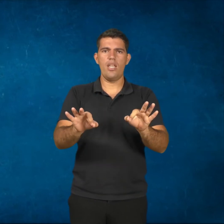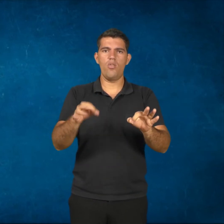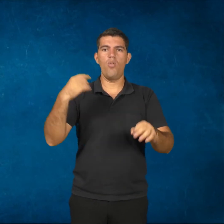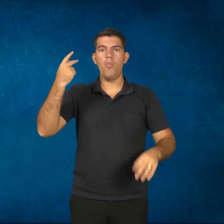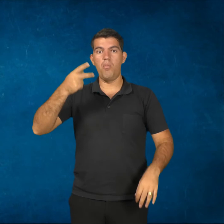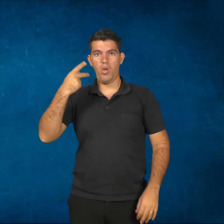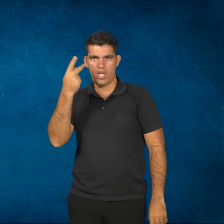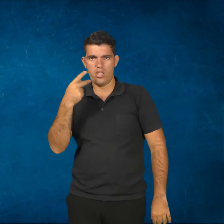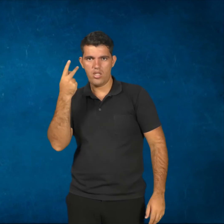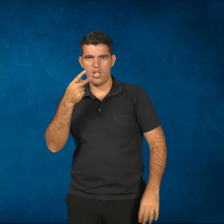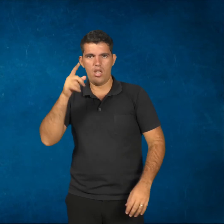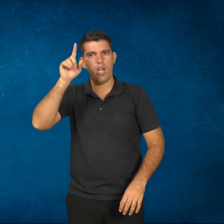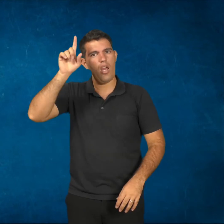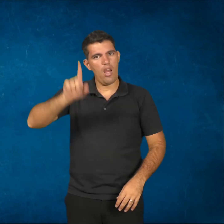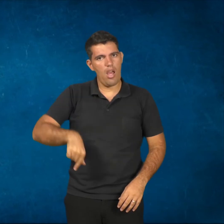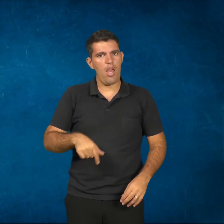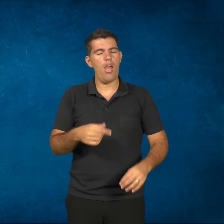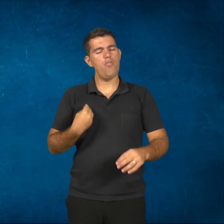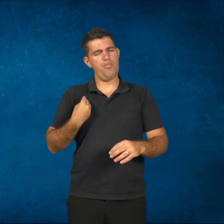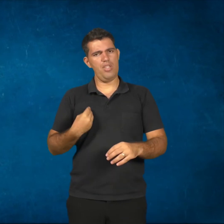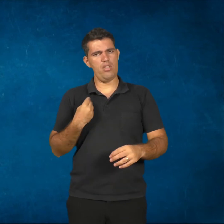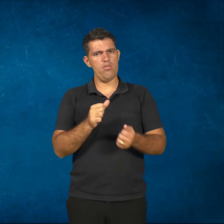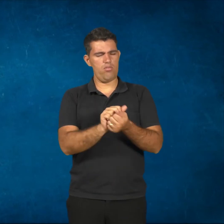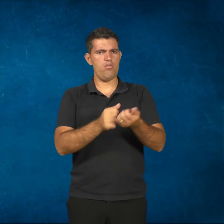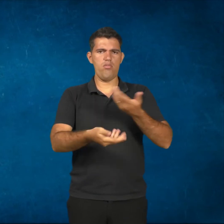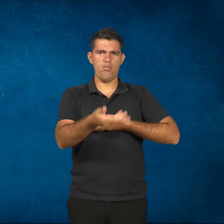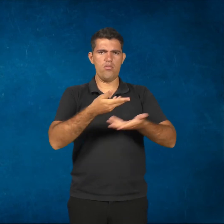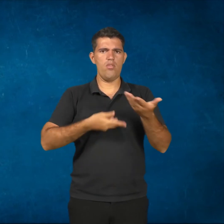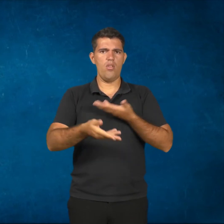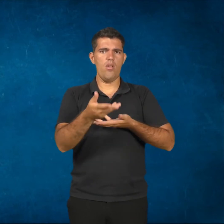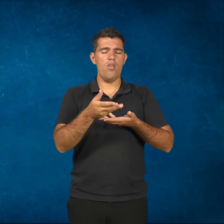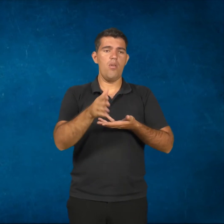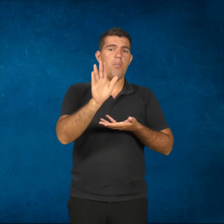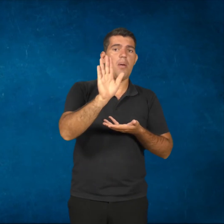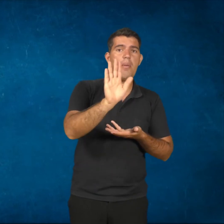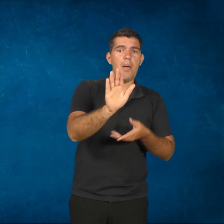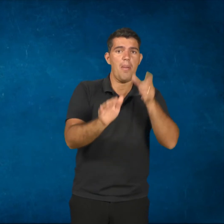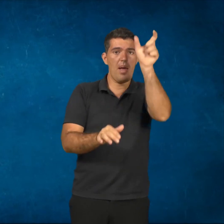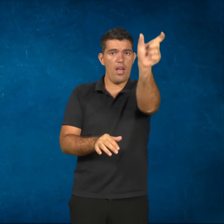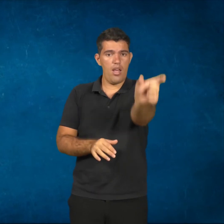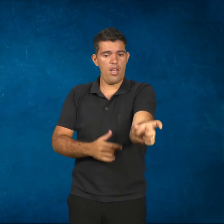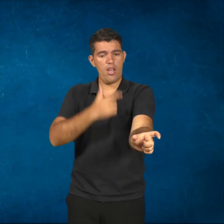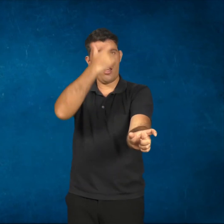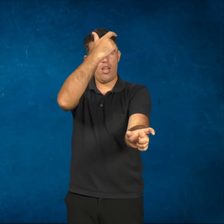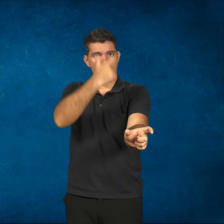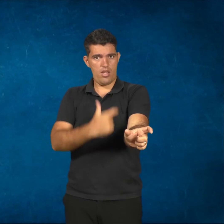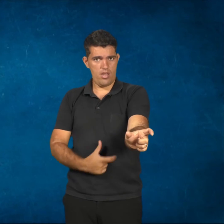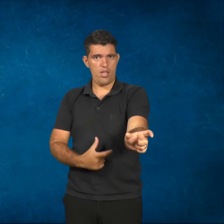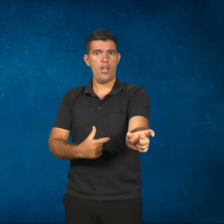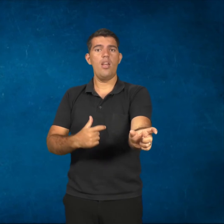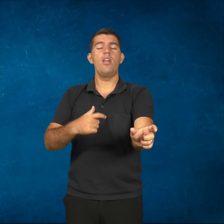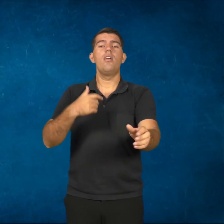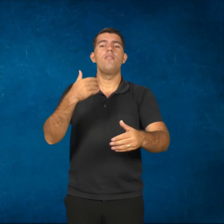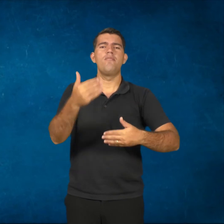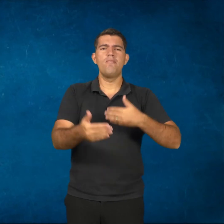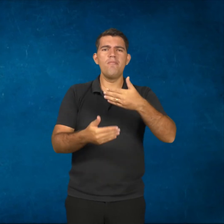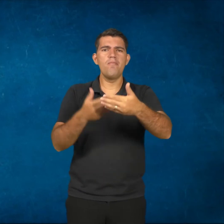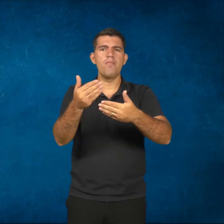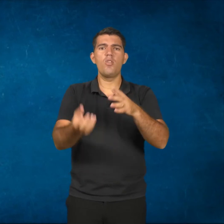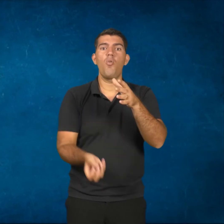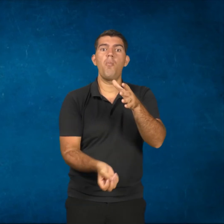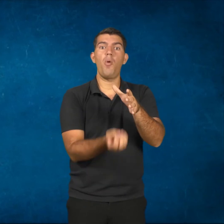É política, então é convivência com sujeitos, mas é convivência com o sujeito que produz